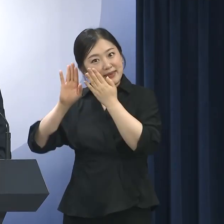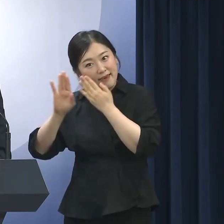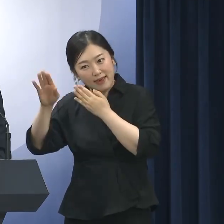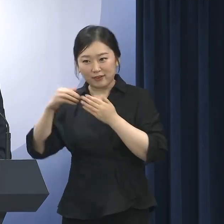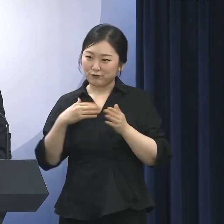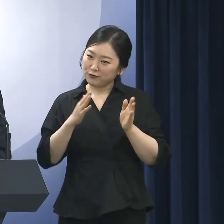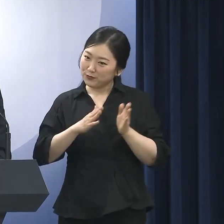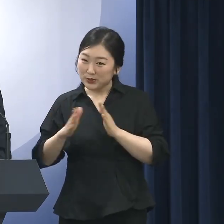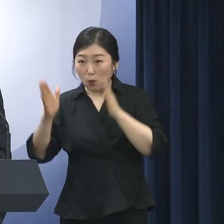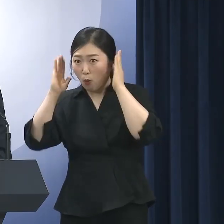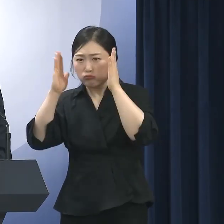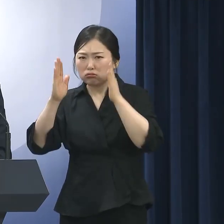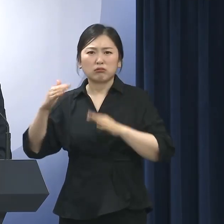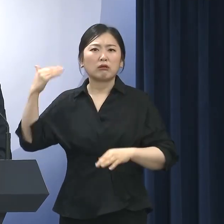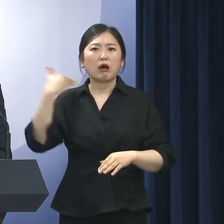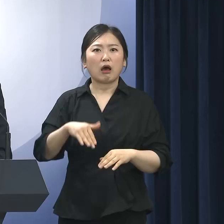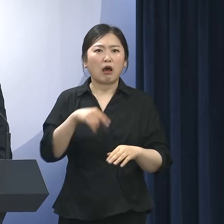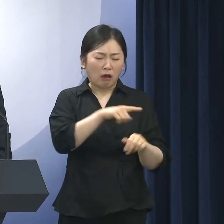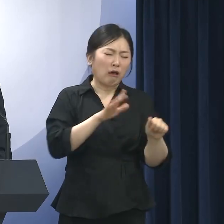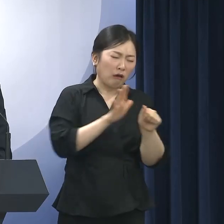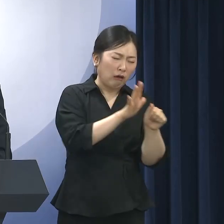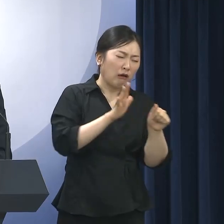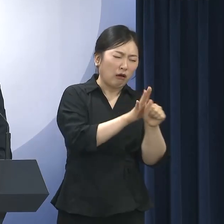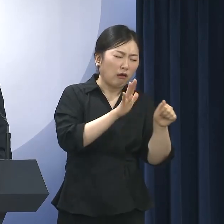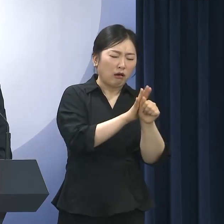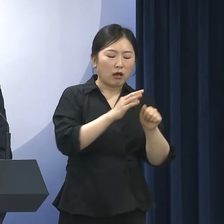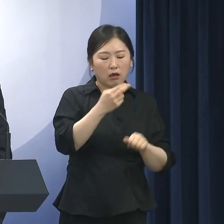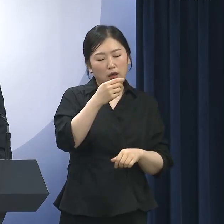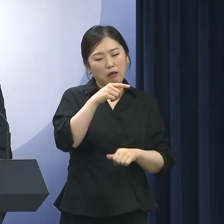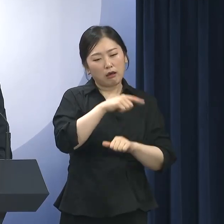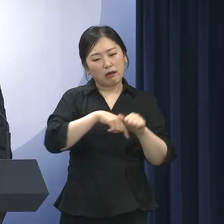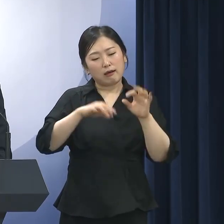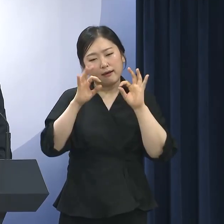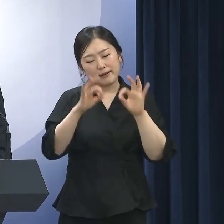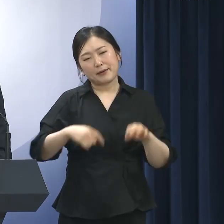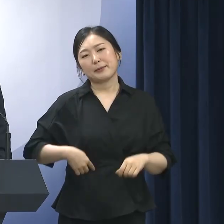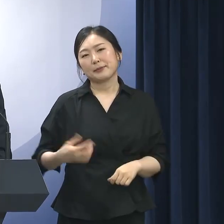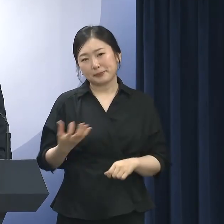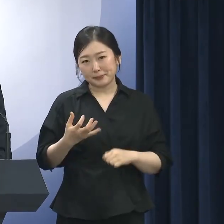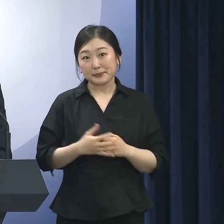그런 여건도 많이 있었습니다. 그래서 이번에 저희가 그 일상